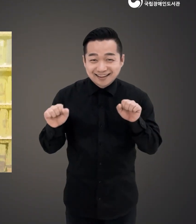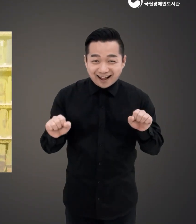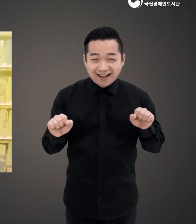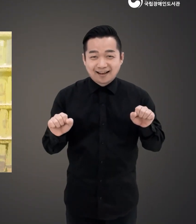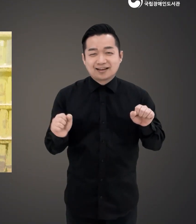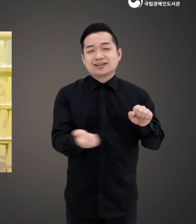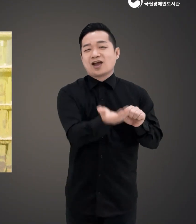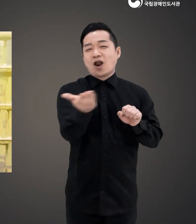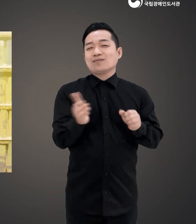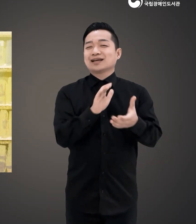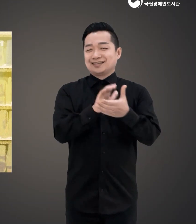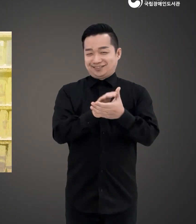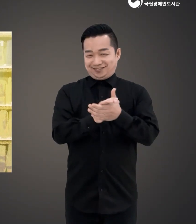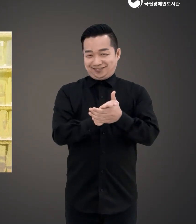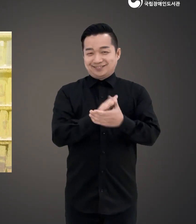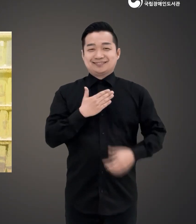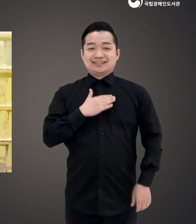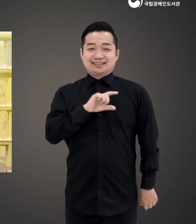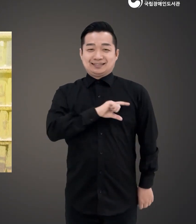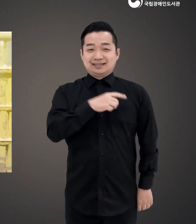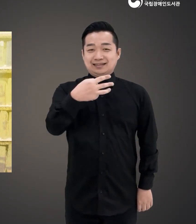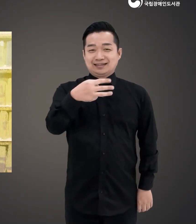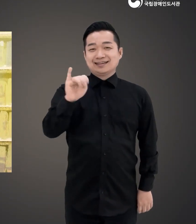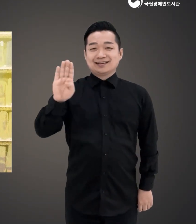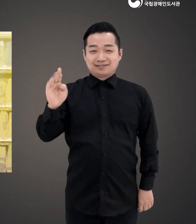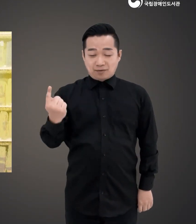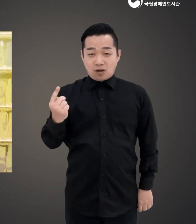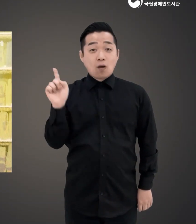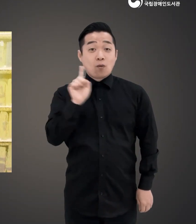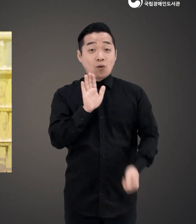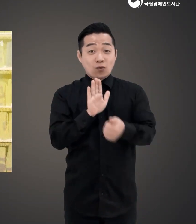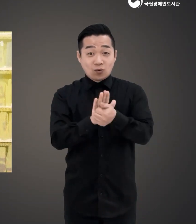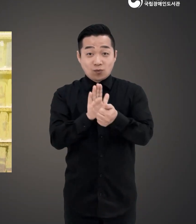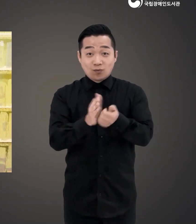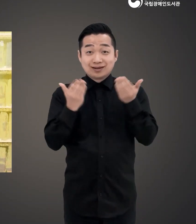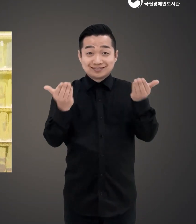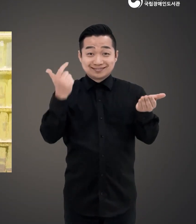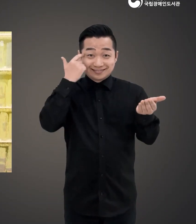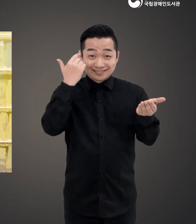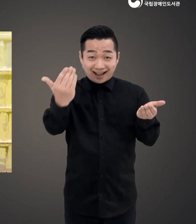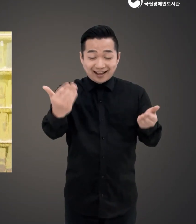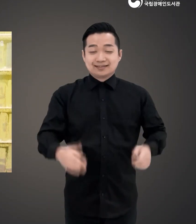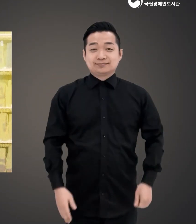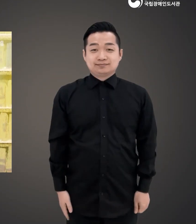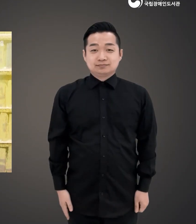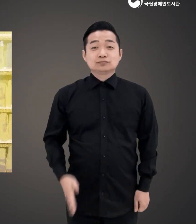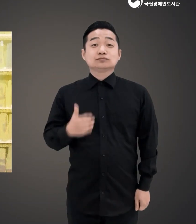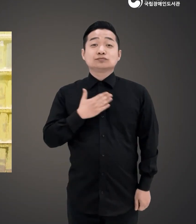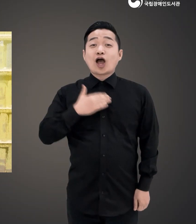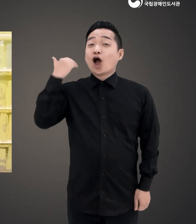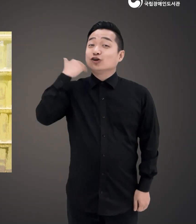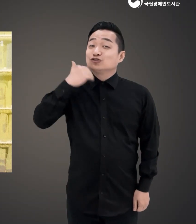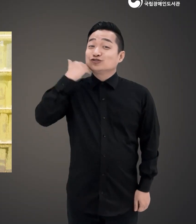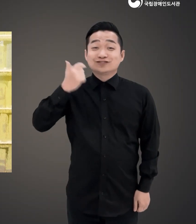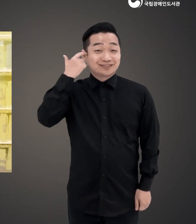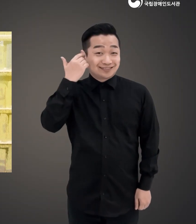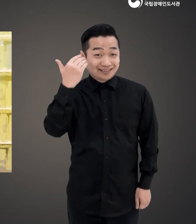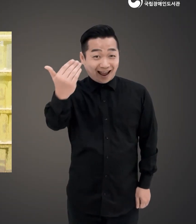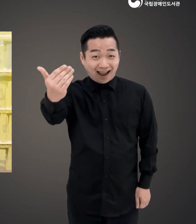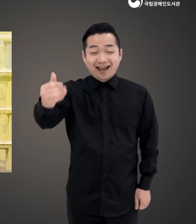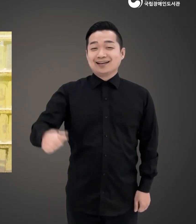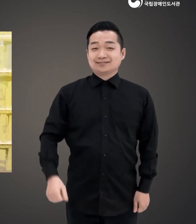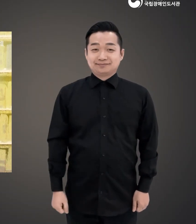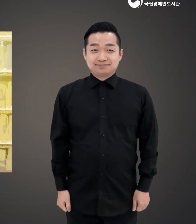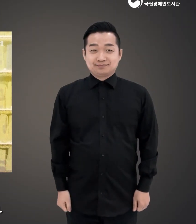안녕하세요. 여러분의 친구 리보입니다. 무엇을 도와드릴까요? 난 누구게?